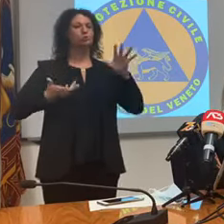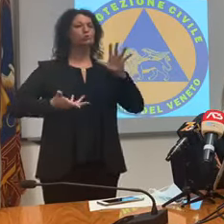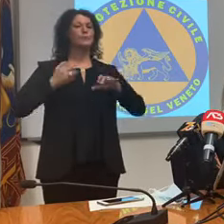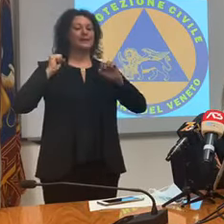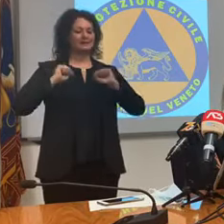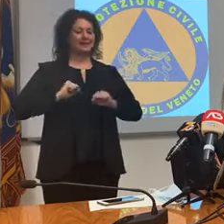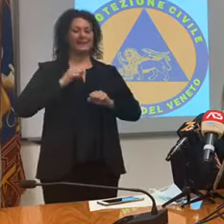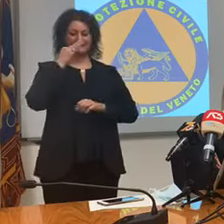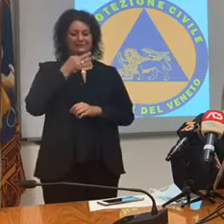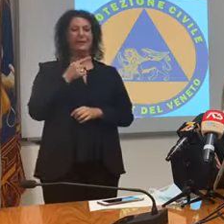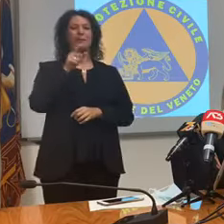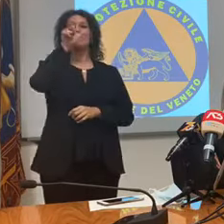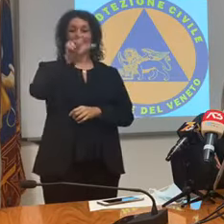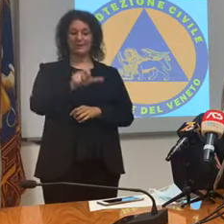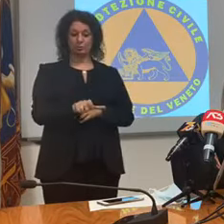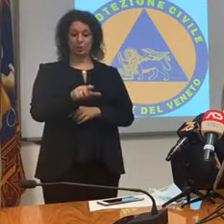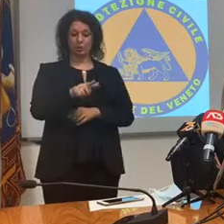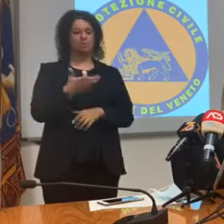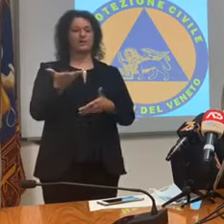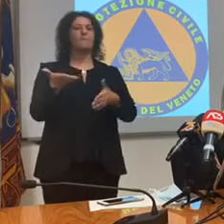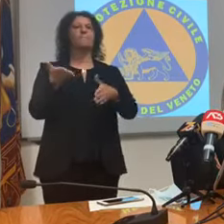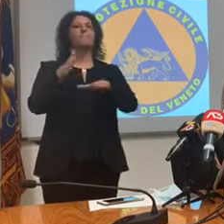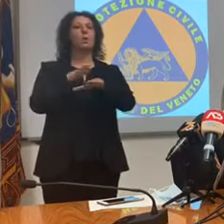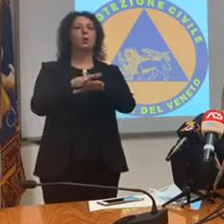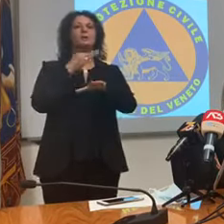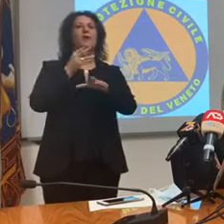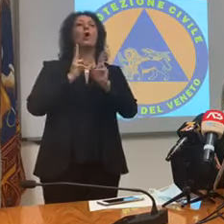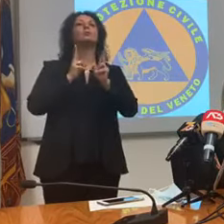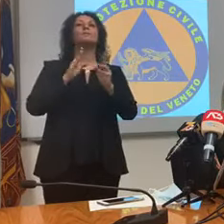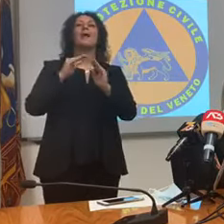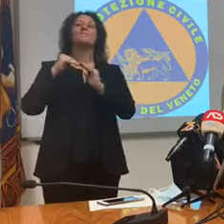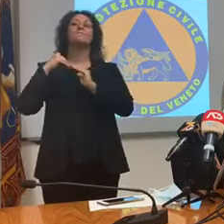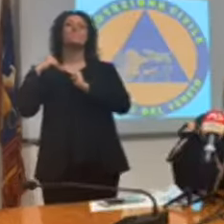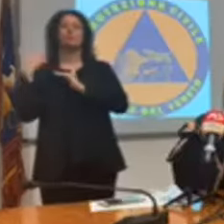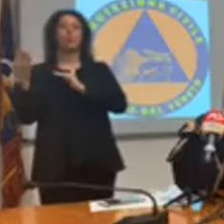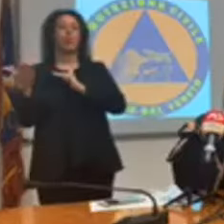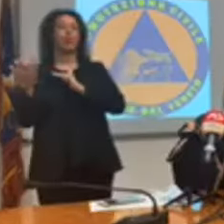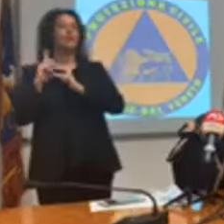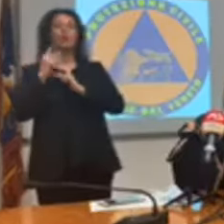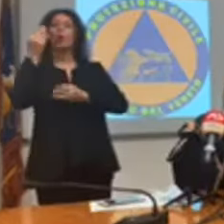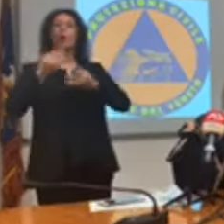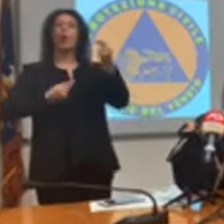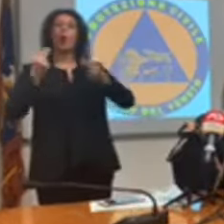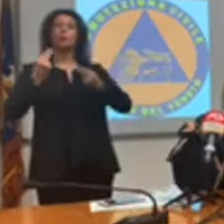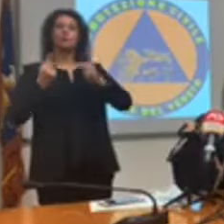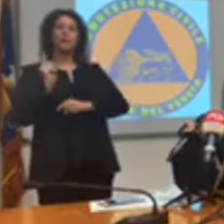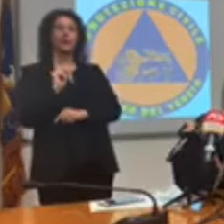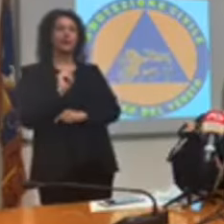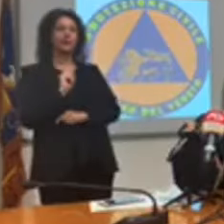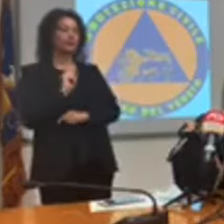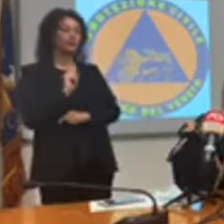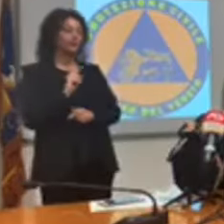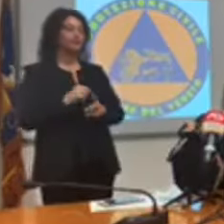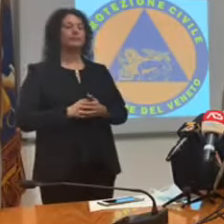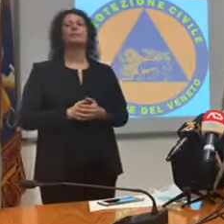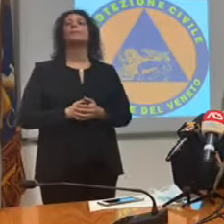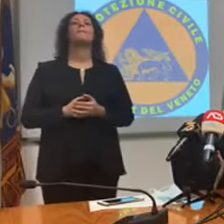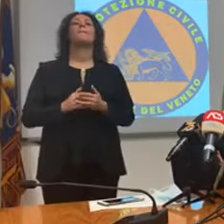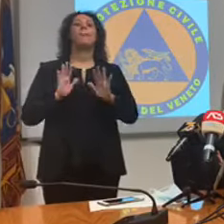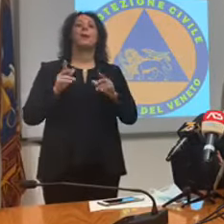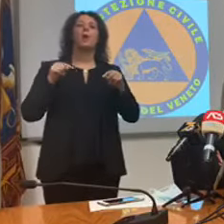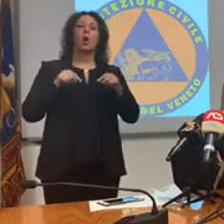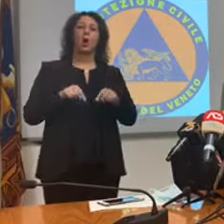altre cause fuori dall'ospedale non c'entra? Allora, oggi, ieri abbiamo avuto un confronto